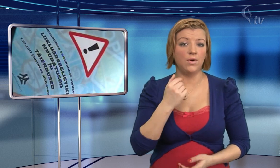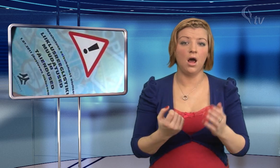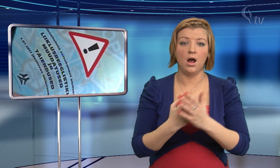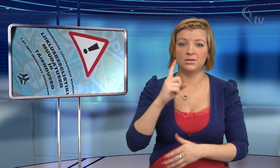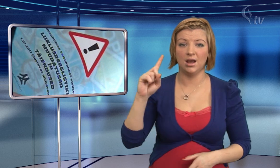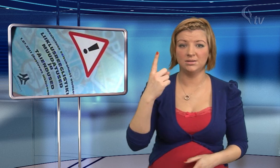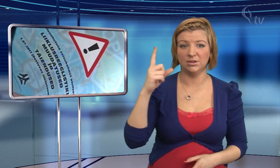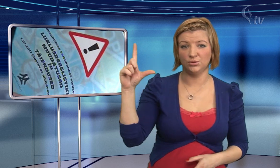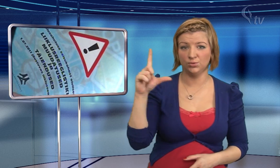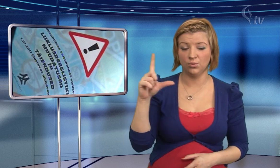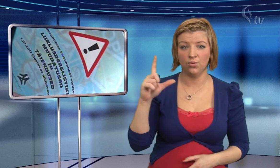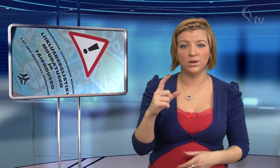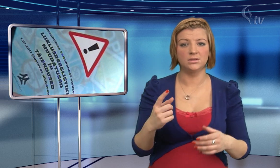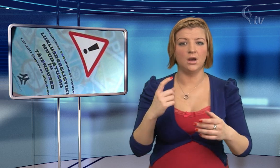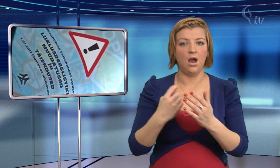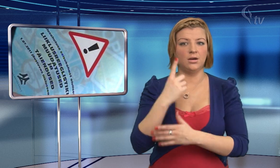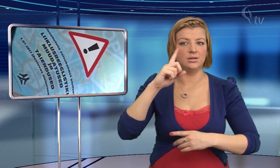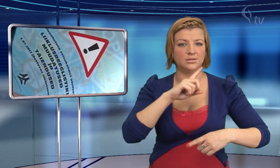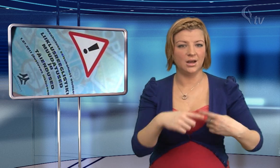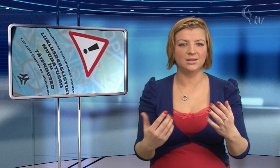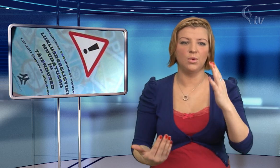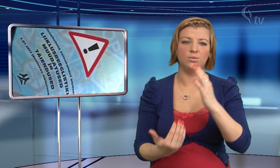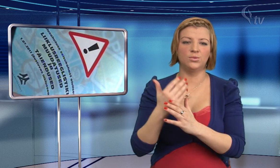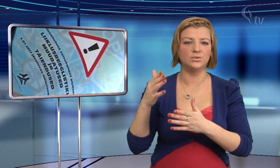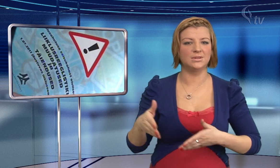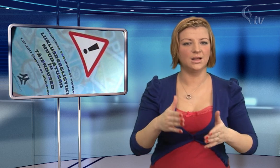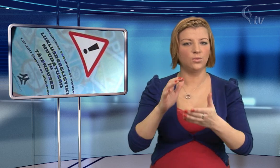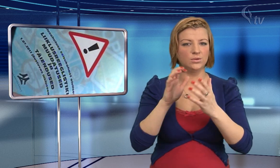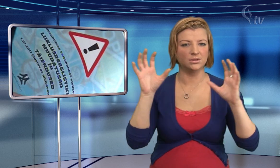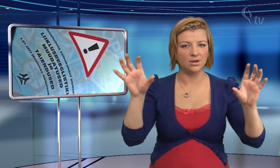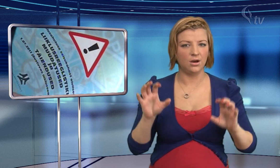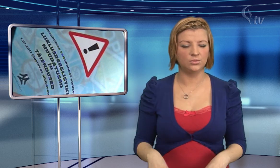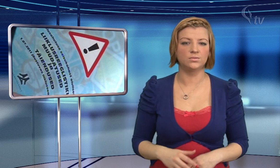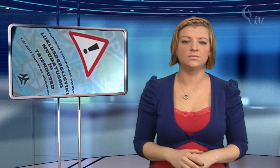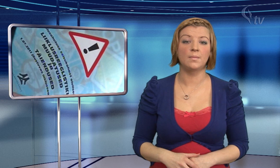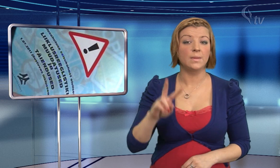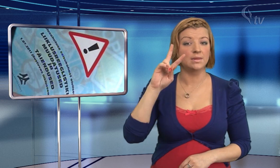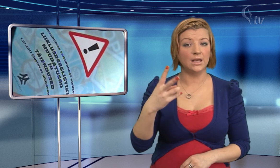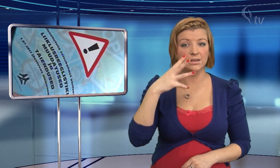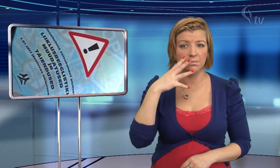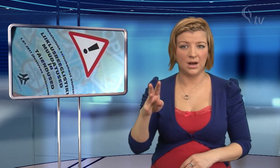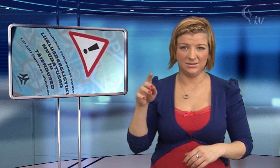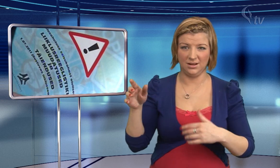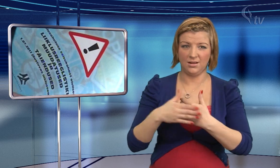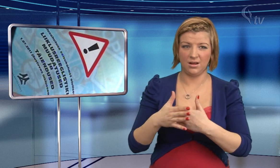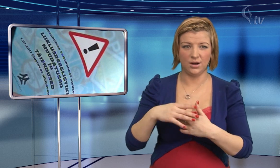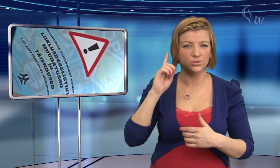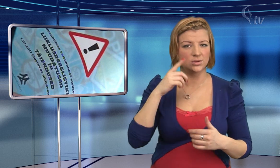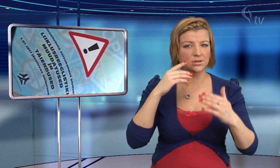Suvel, alates 1. juulist, hakkas kehtima uus liiklusseadus. Muutustest liikluses rääkis kurtidele